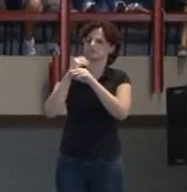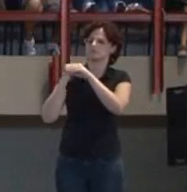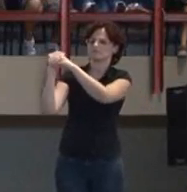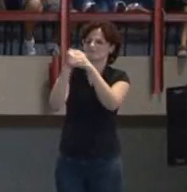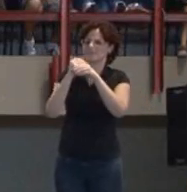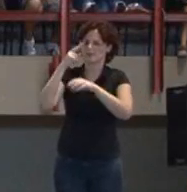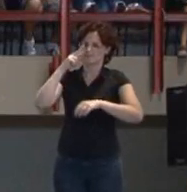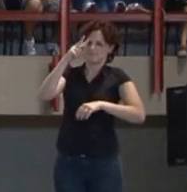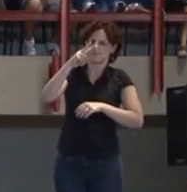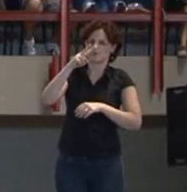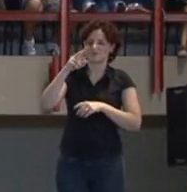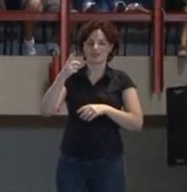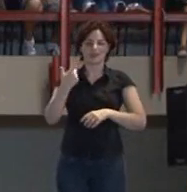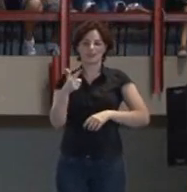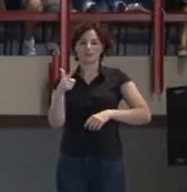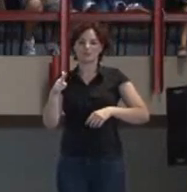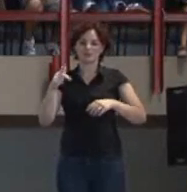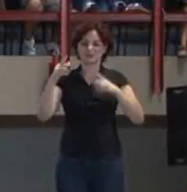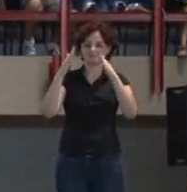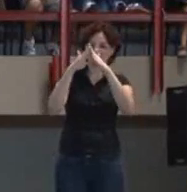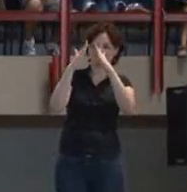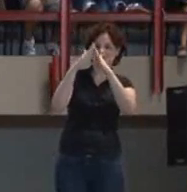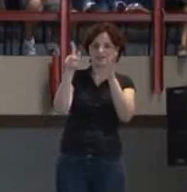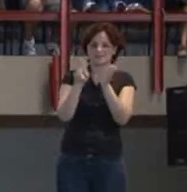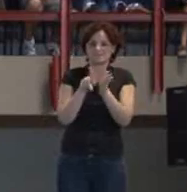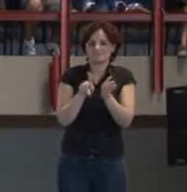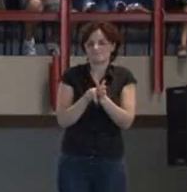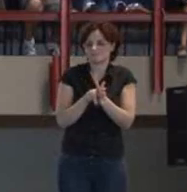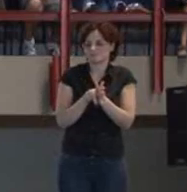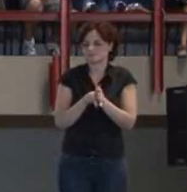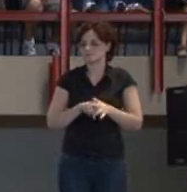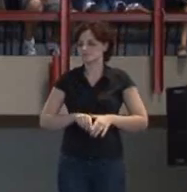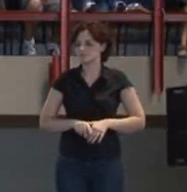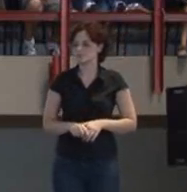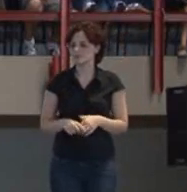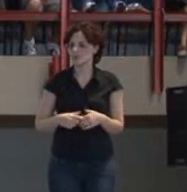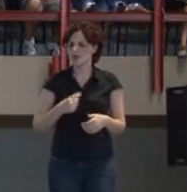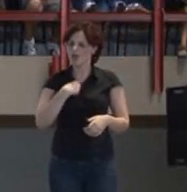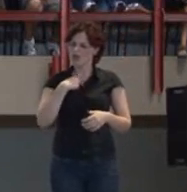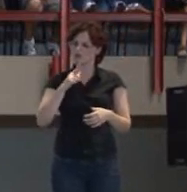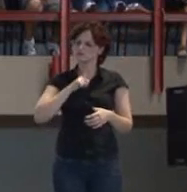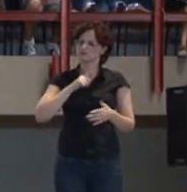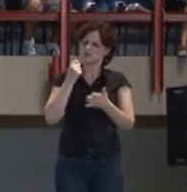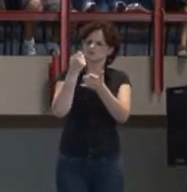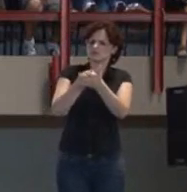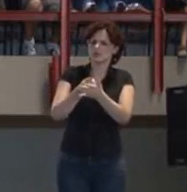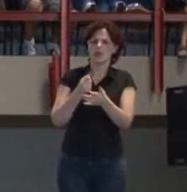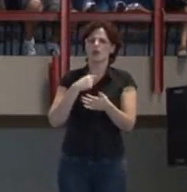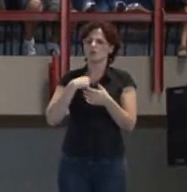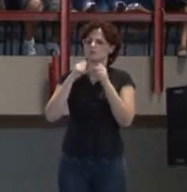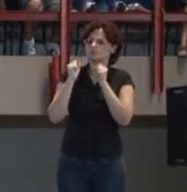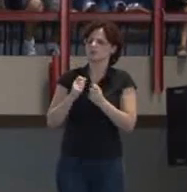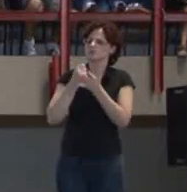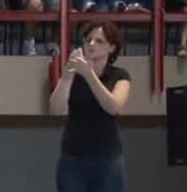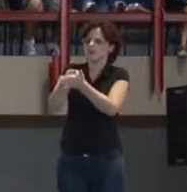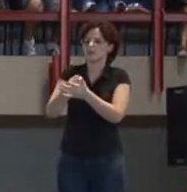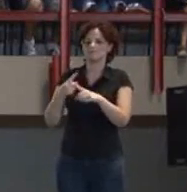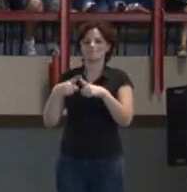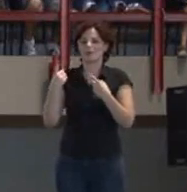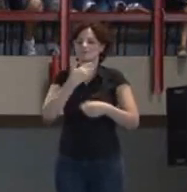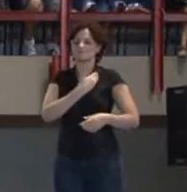ter sua própria casa ah mas se eu tivesse dinheiro para comprar minha casa eles não vendiam todas as cardas pertenci ao